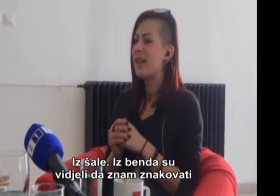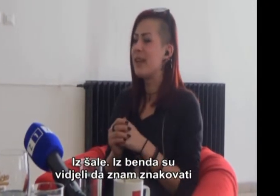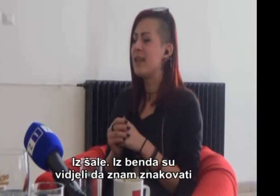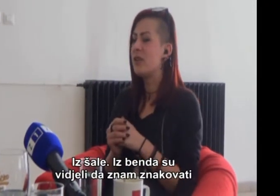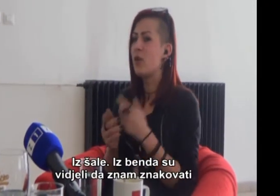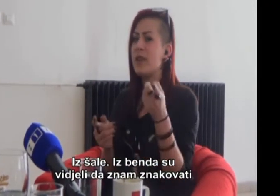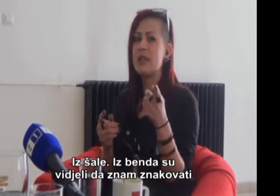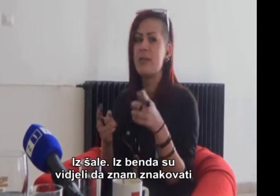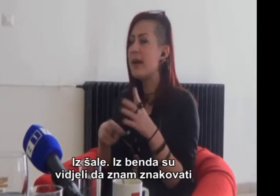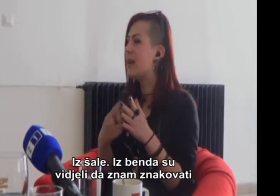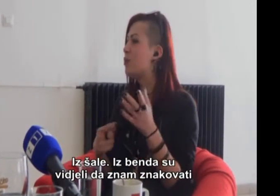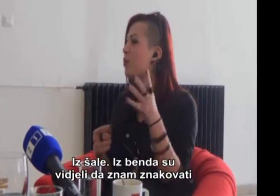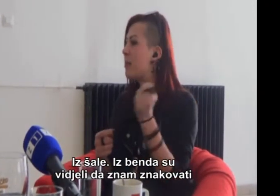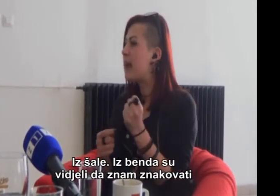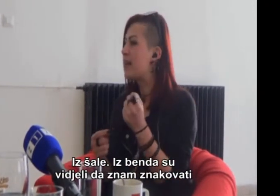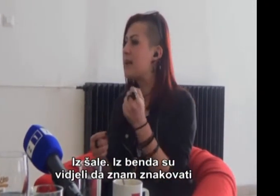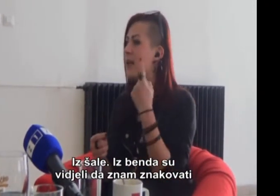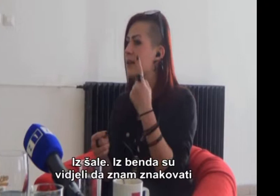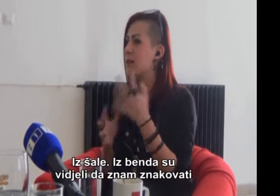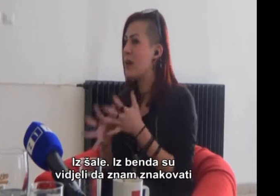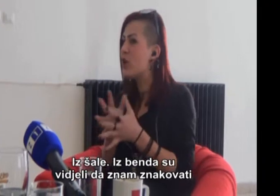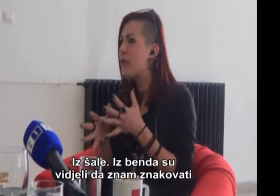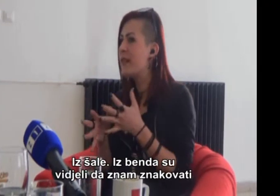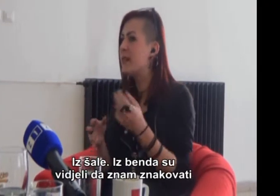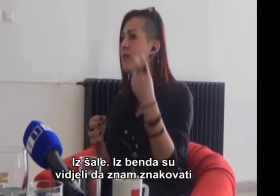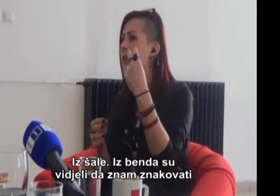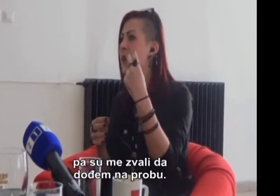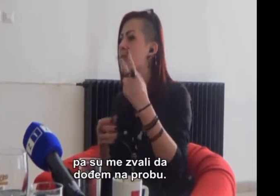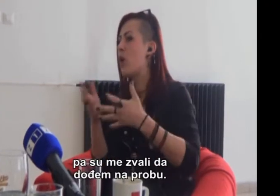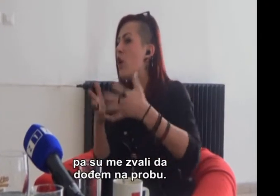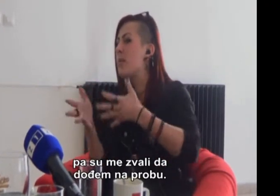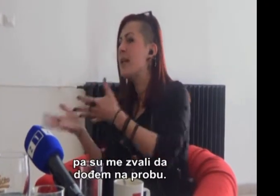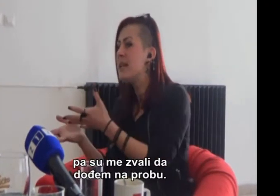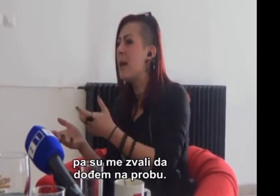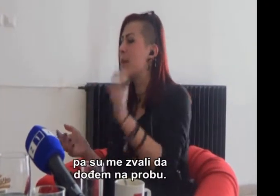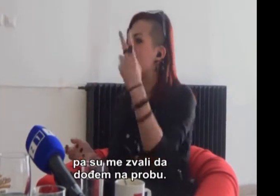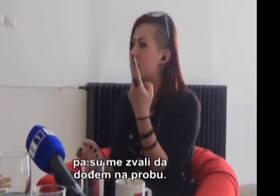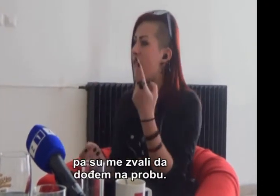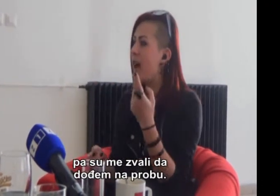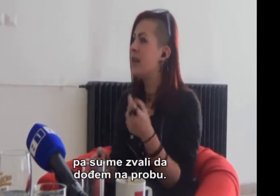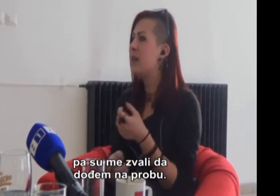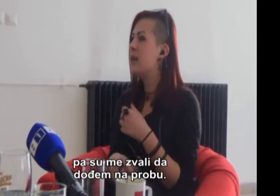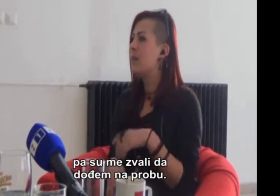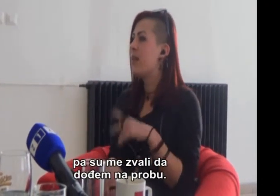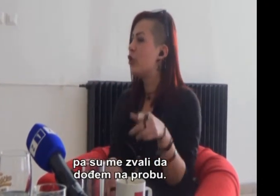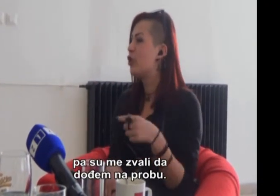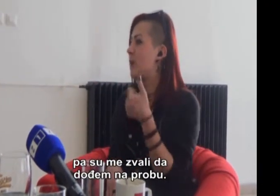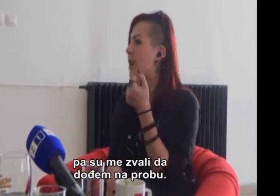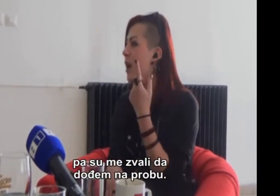I ovi iz Benta su primijetili da ja znam nakovat i vidjeli su kako mi ide, pa su me zvali da dođem jedan dan